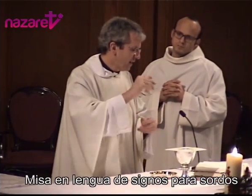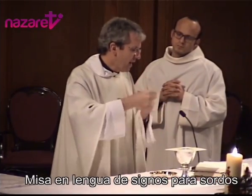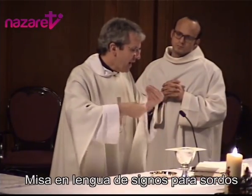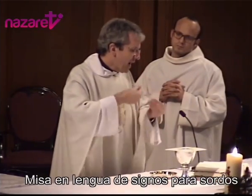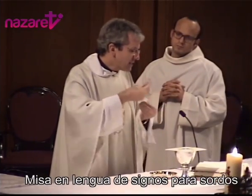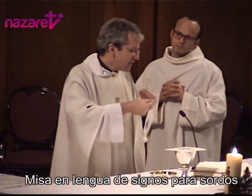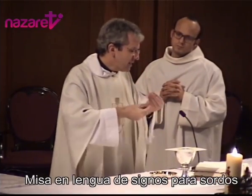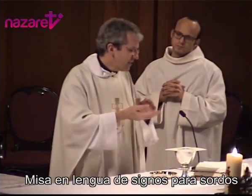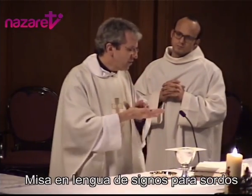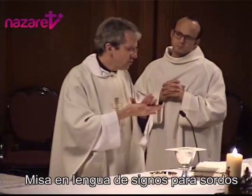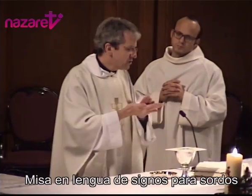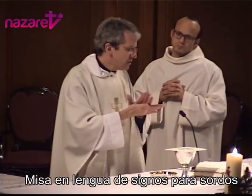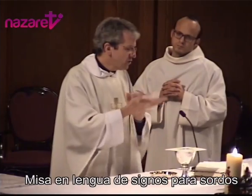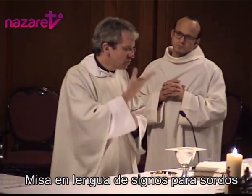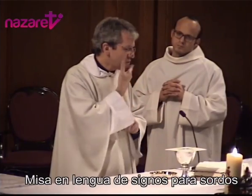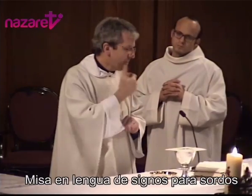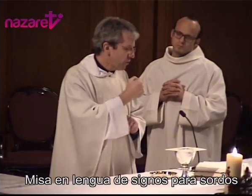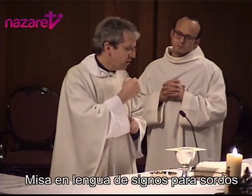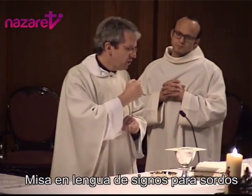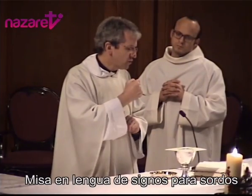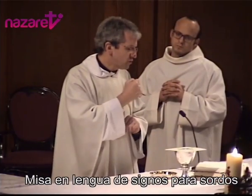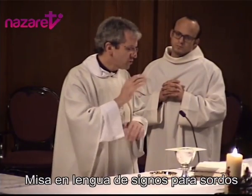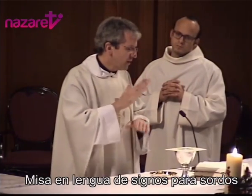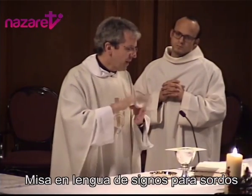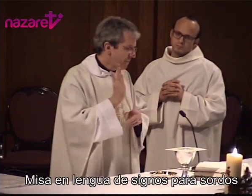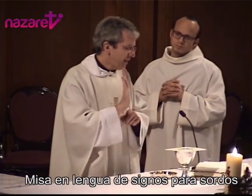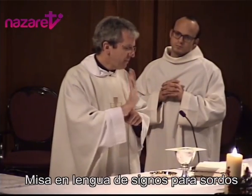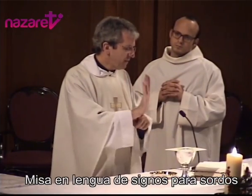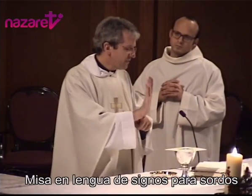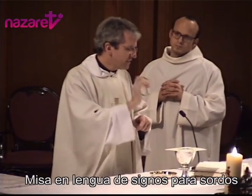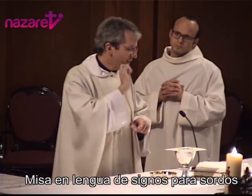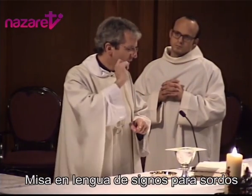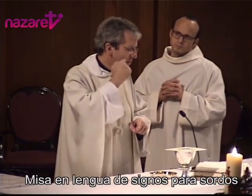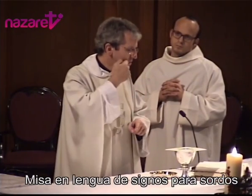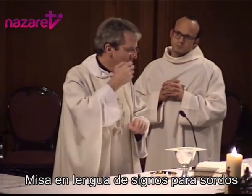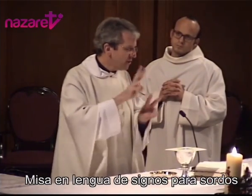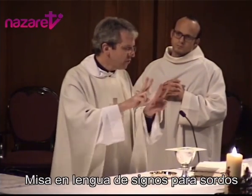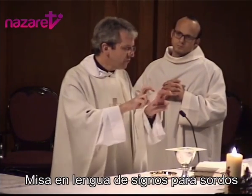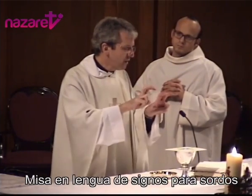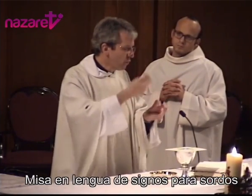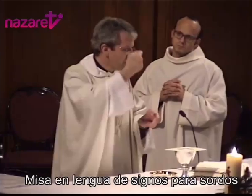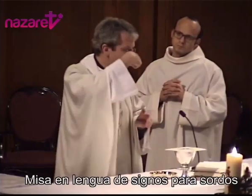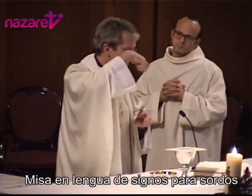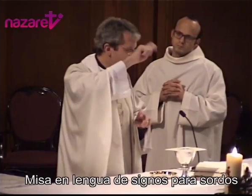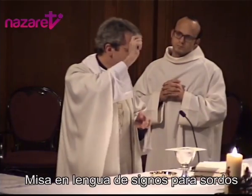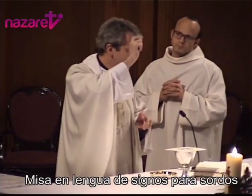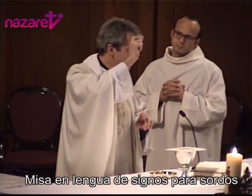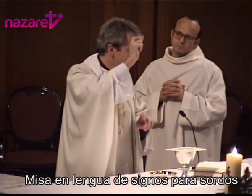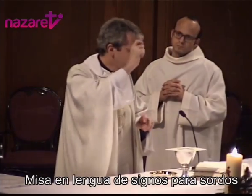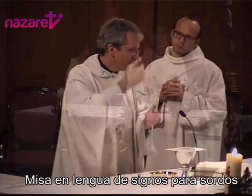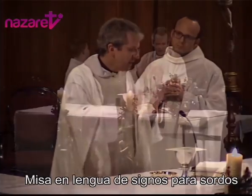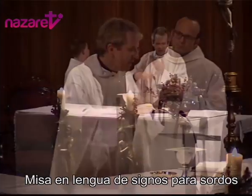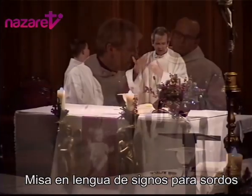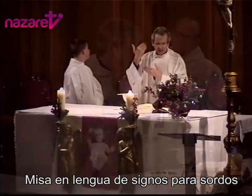Jordán has realizado signos prodigiosos para manifestar el misterio del nuevo